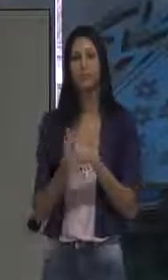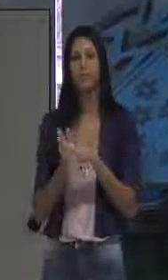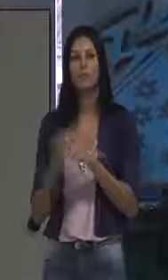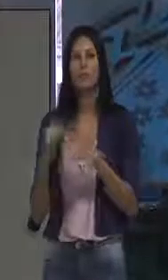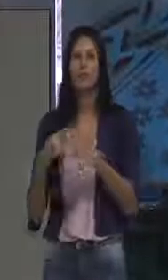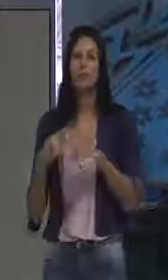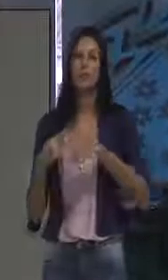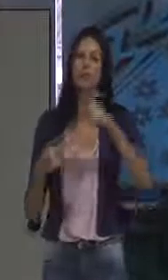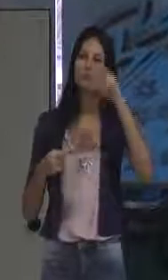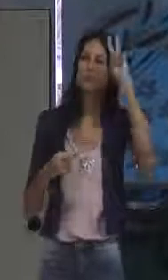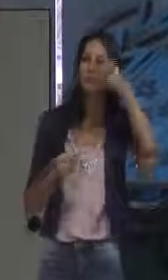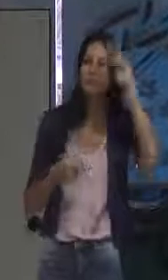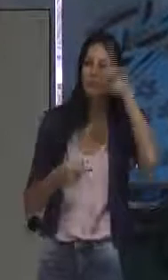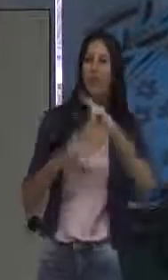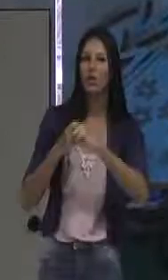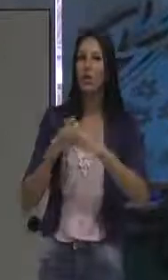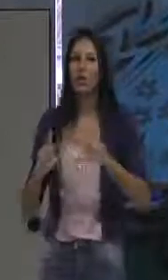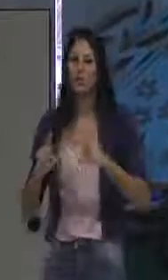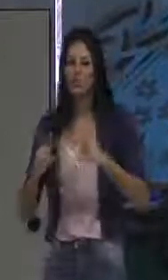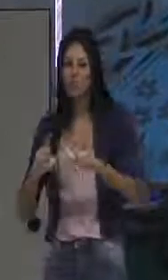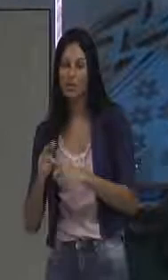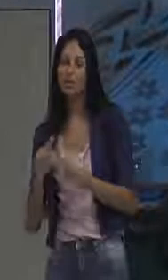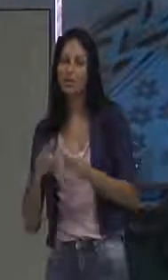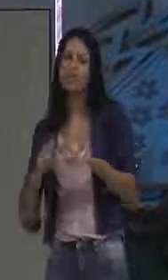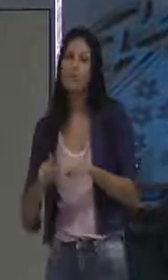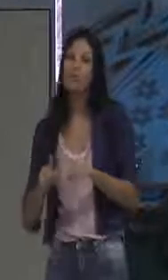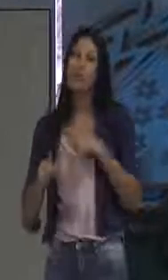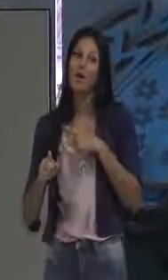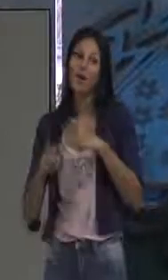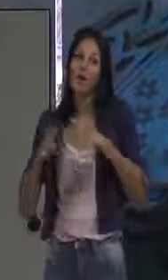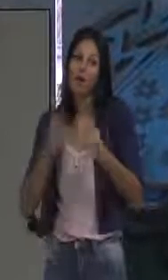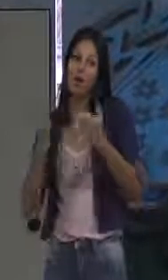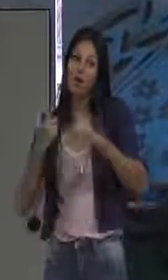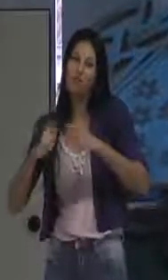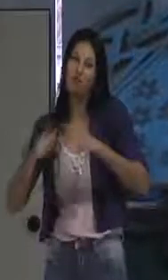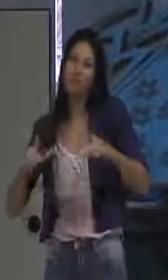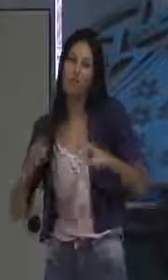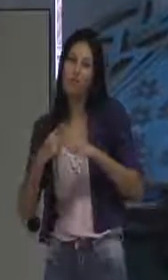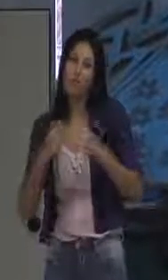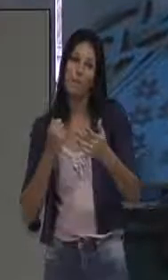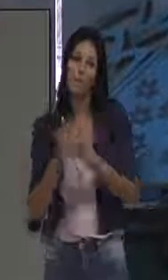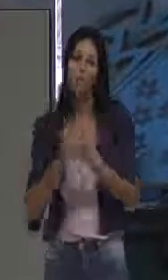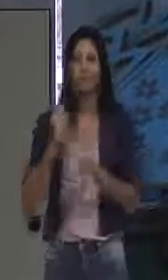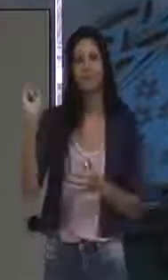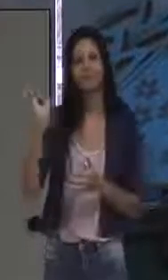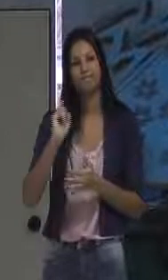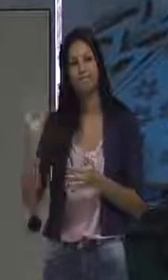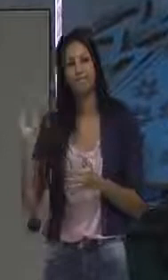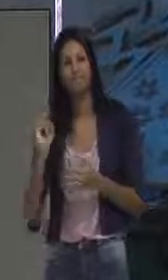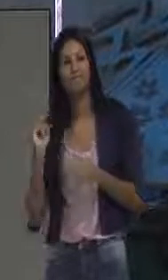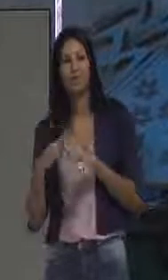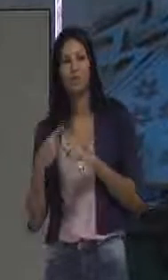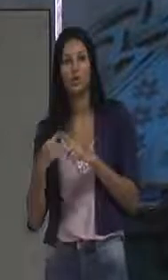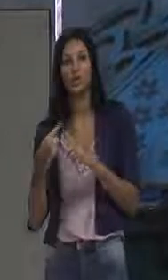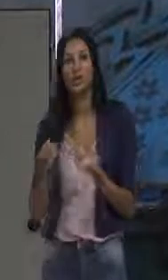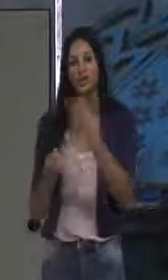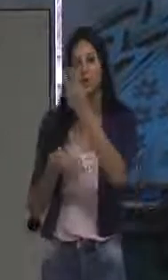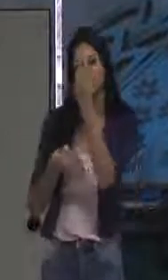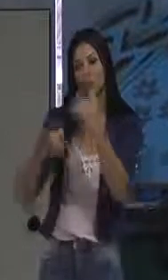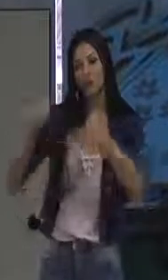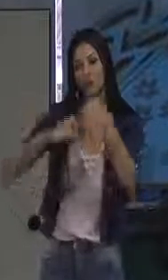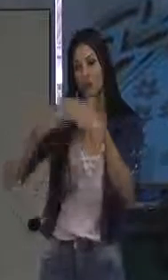um negócio pequeno, os tributos são os mesmos dos grandes. Então, nós pagamos impostos e se formos contratar trabalhadores também os custos